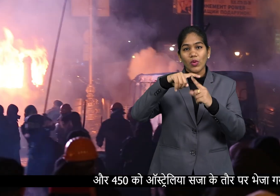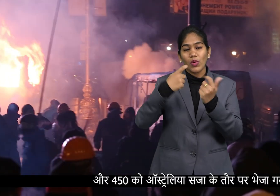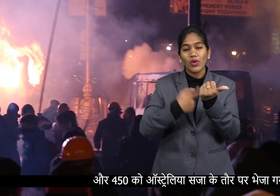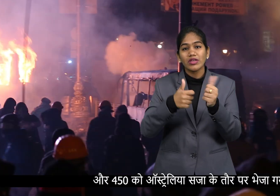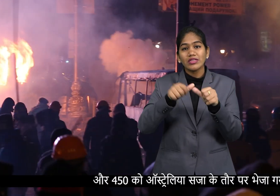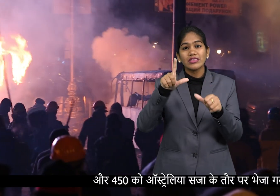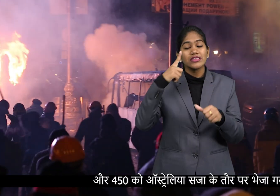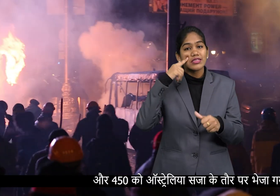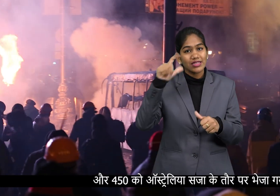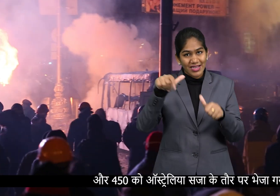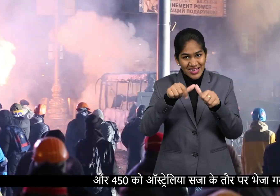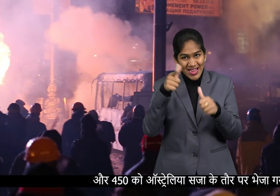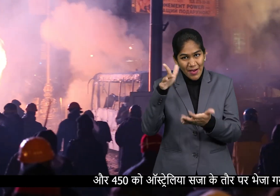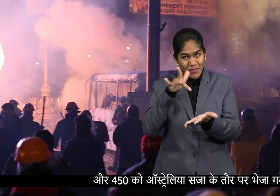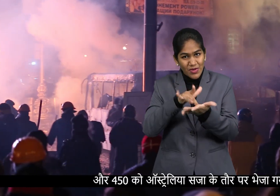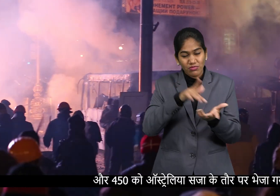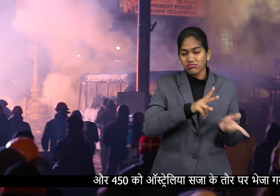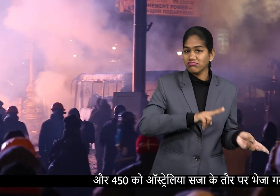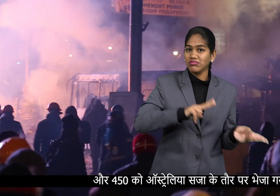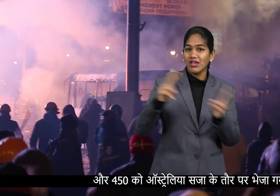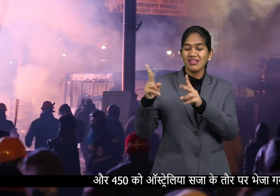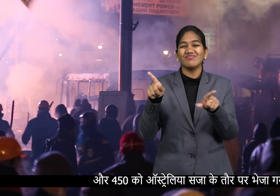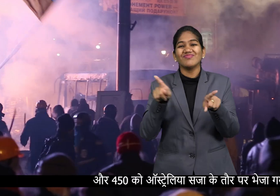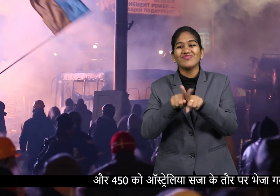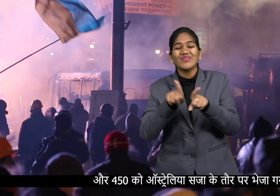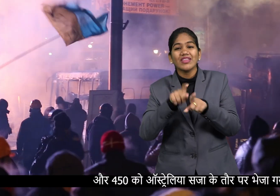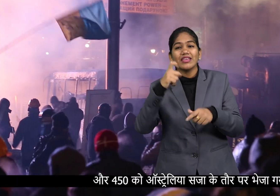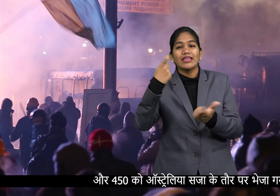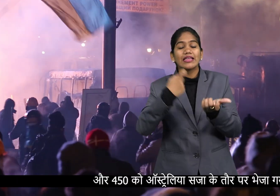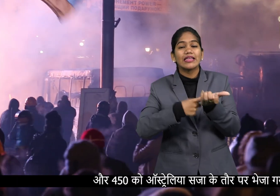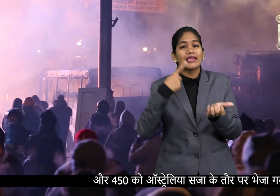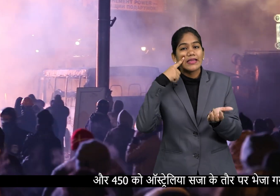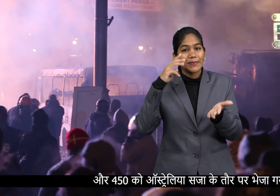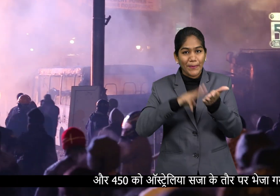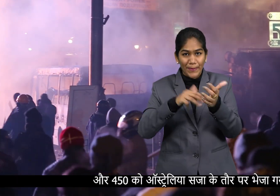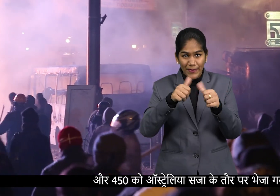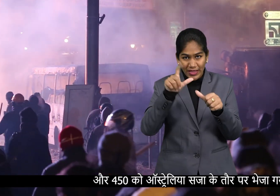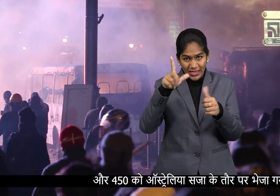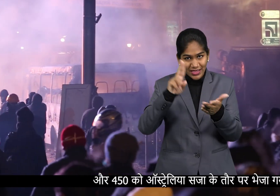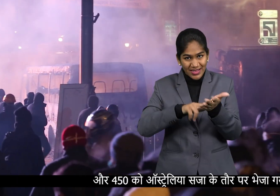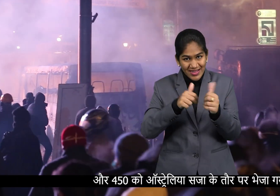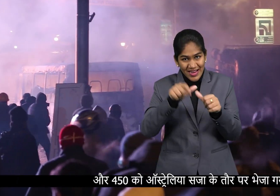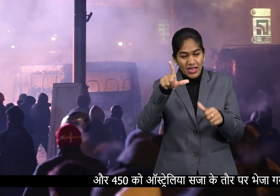को ऑस्ट्रेलिया सजा के तौर पर भेजा गया।